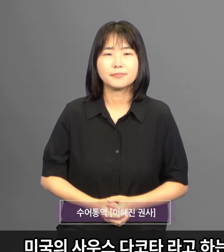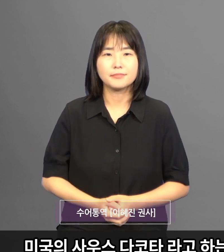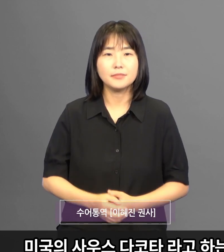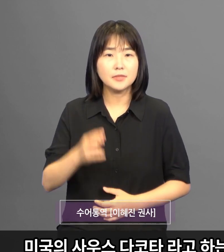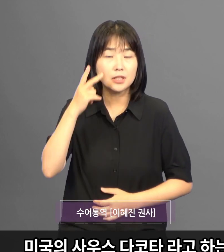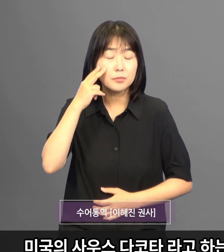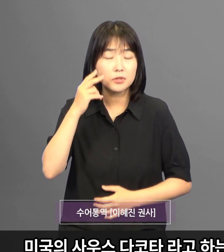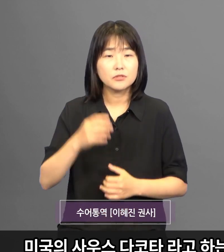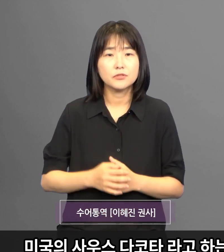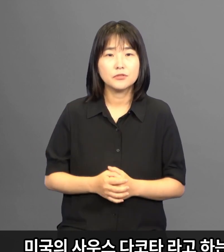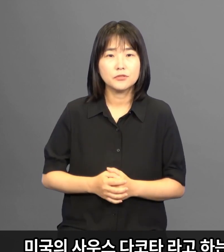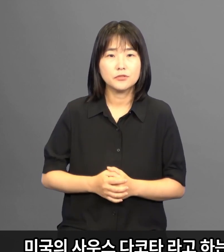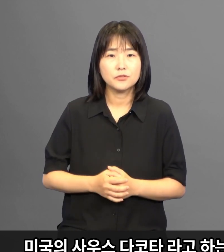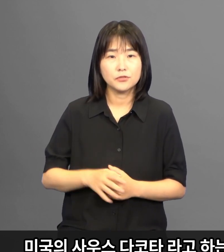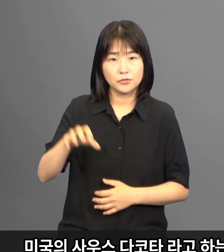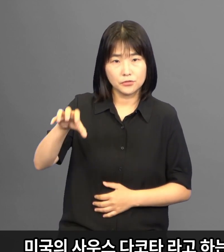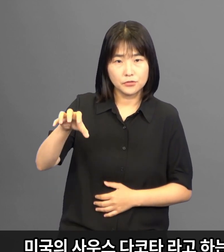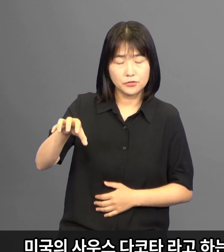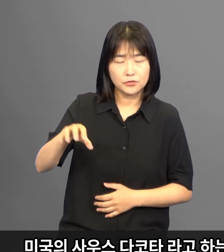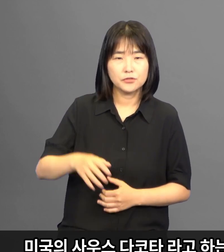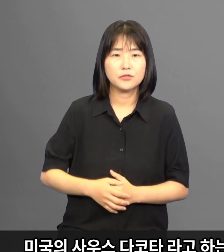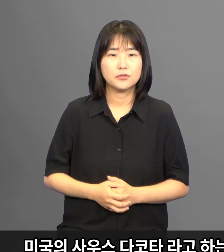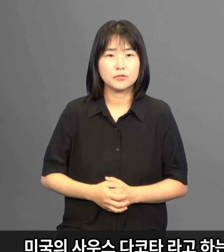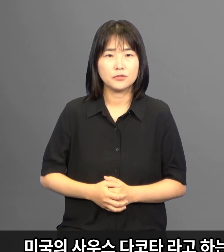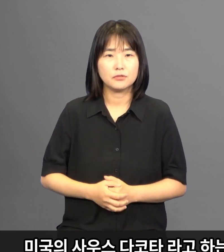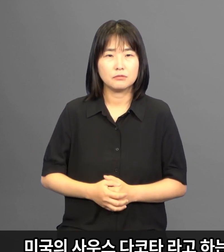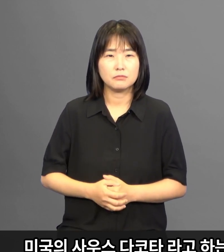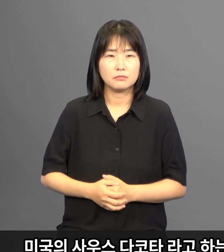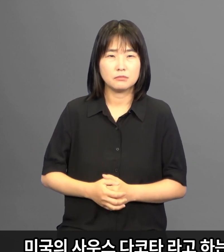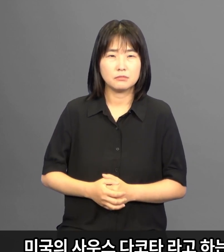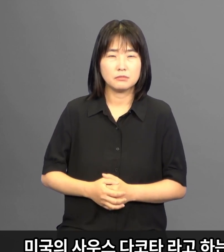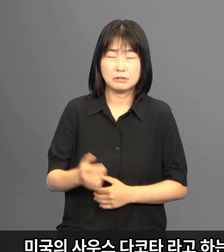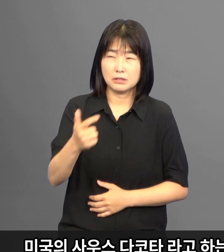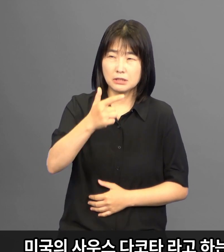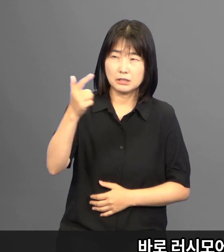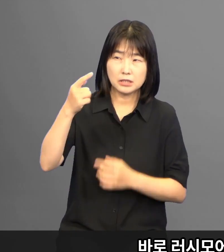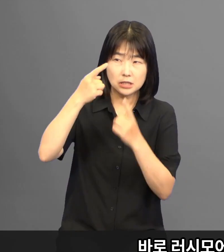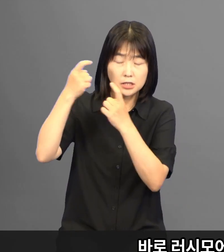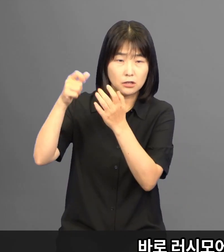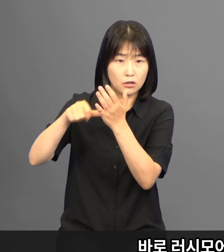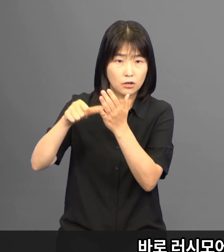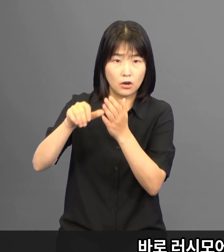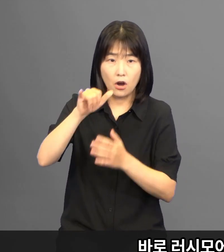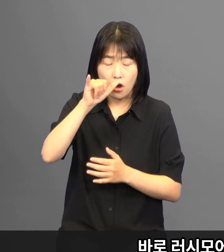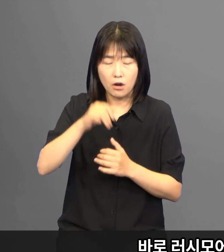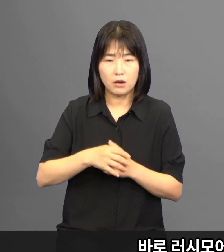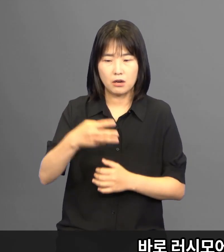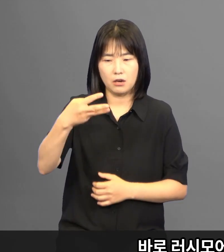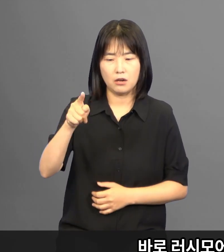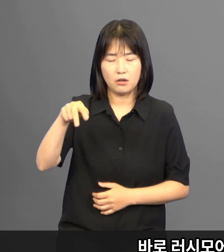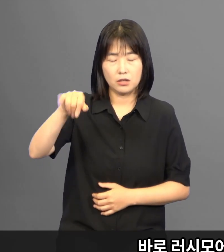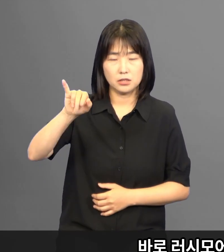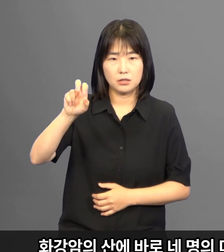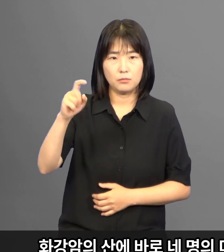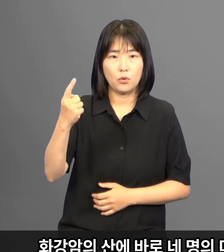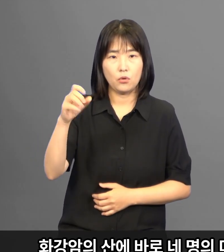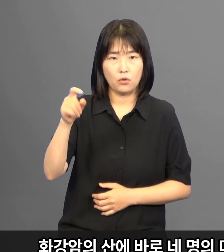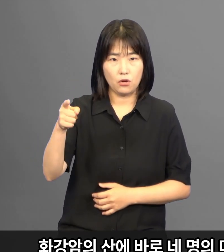미국의 사우스다코타라고 하는 주에 가면 웅장한 기념물이 있습니다. 바로 러시모 산이라고 하는데요.